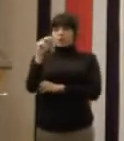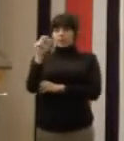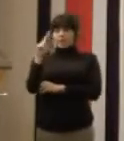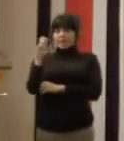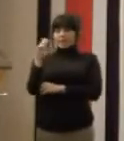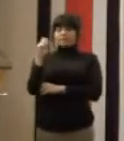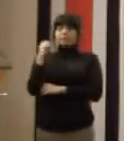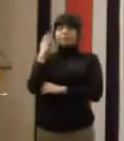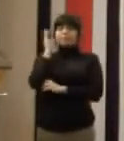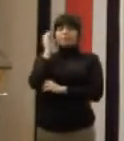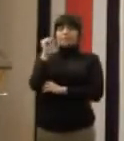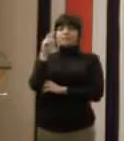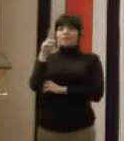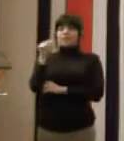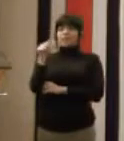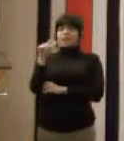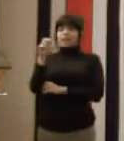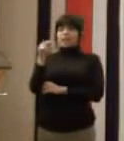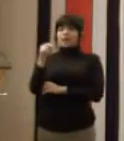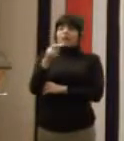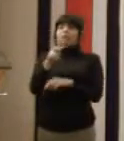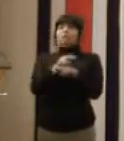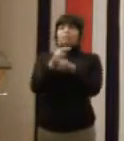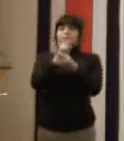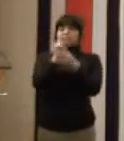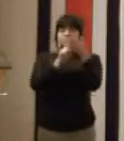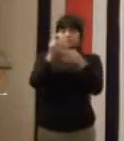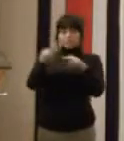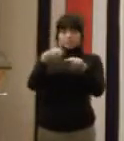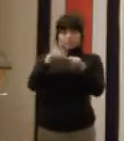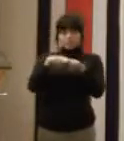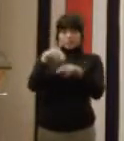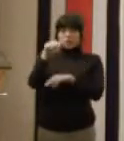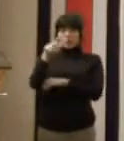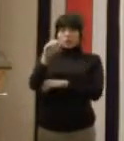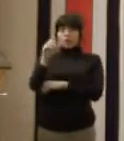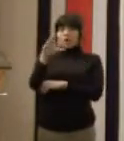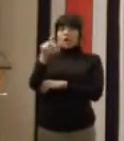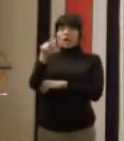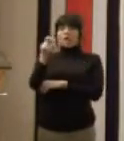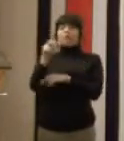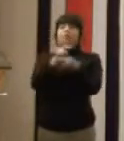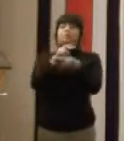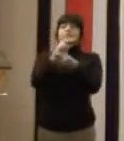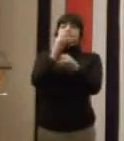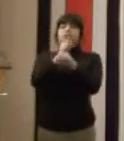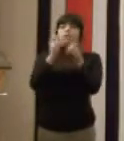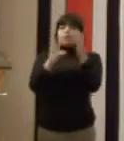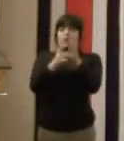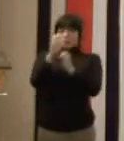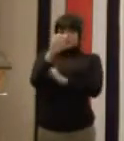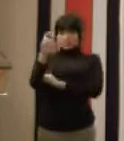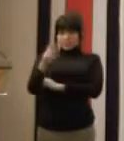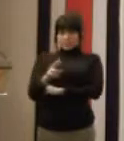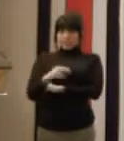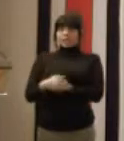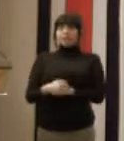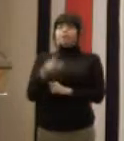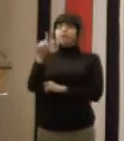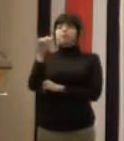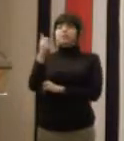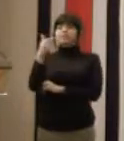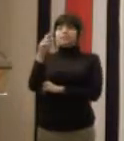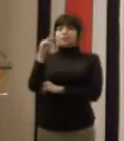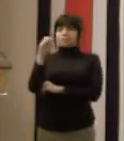doña Sandra León, rectora de la Universidad Nacional, don Julio Calvo, rector del Instituto Tecnológico de Costa Rica, don Luis Guillermo